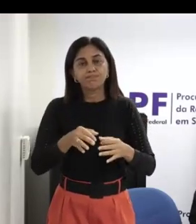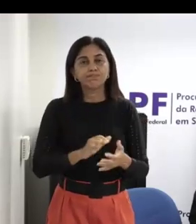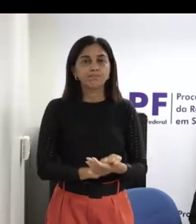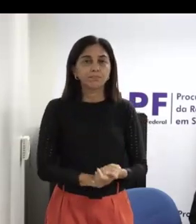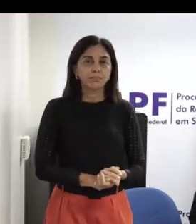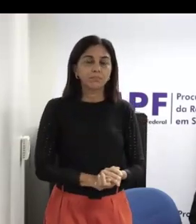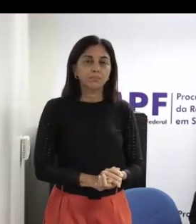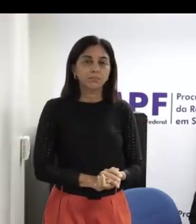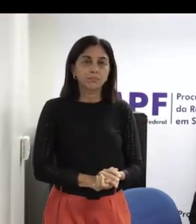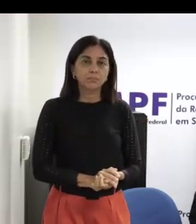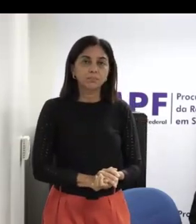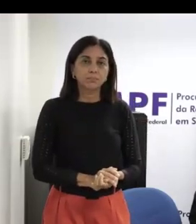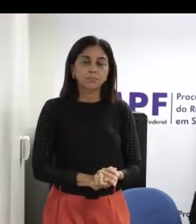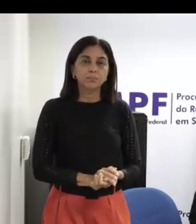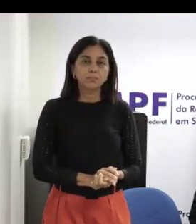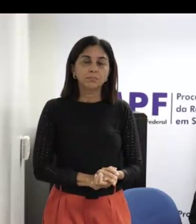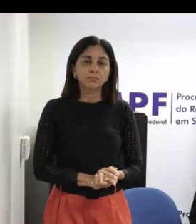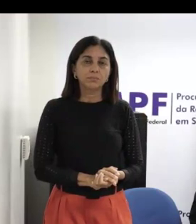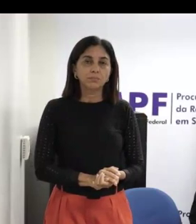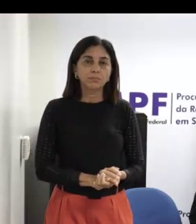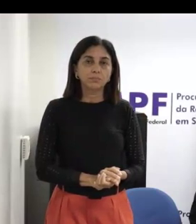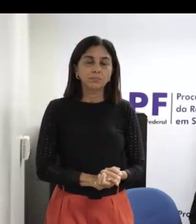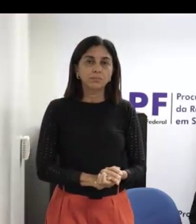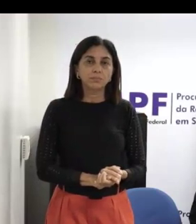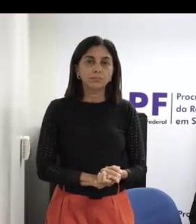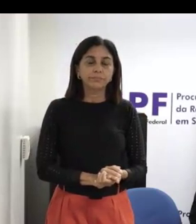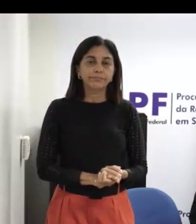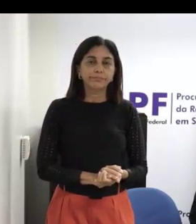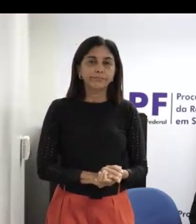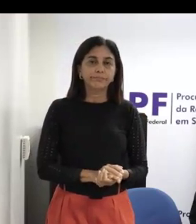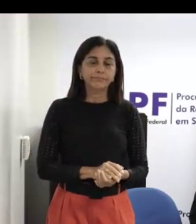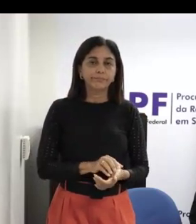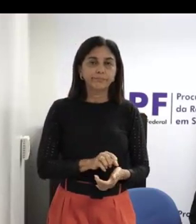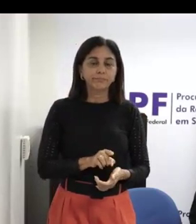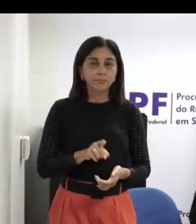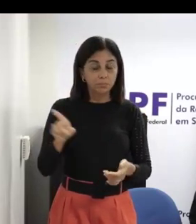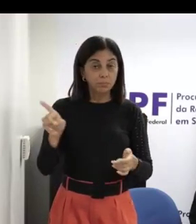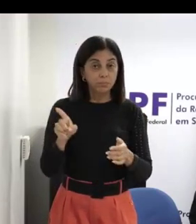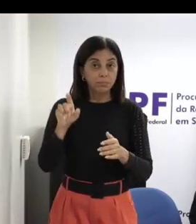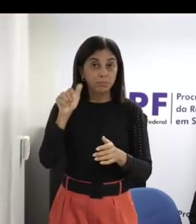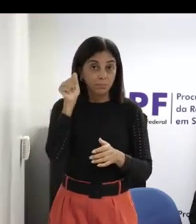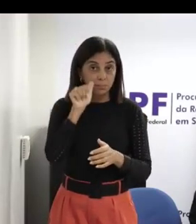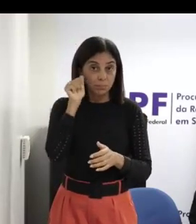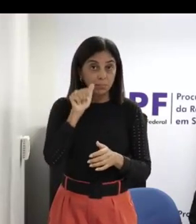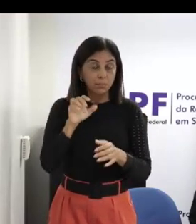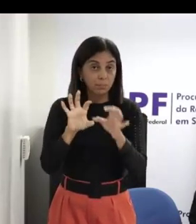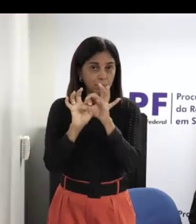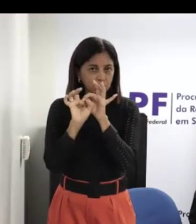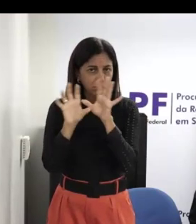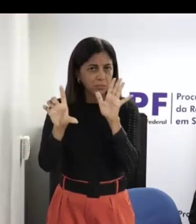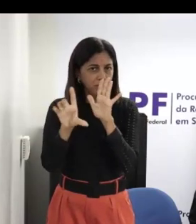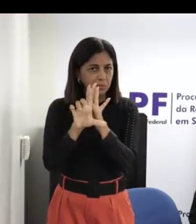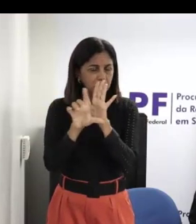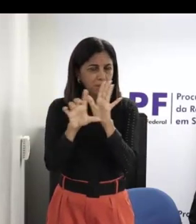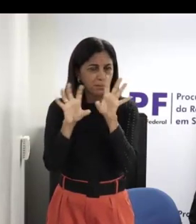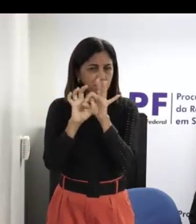a a punição também vai não vai ficar eleza não se ela compactua isso for provado Lógico né Cada caso